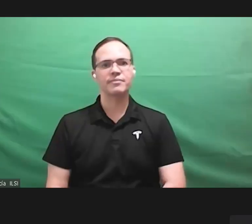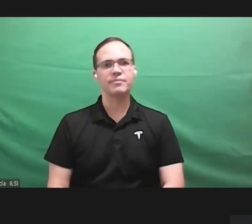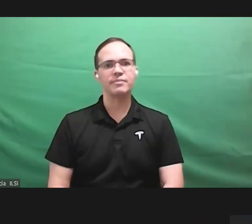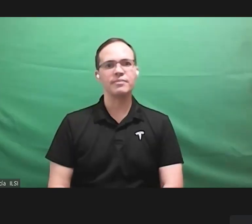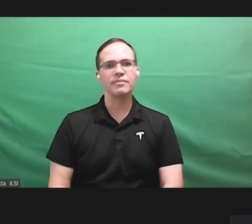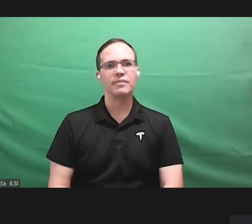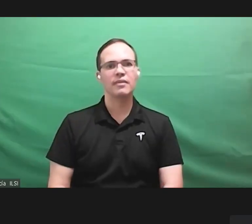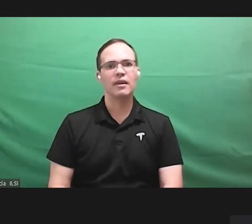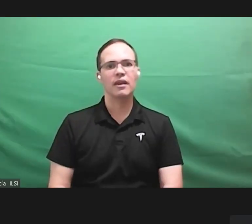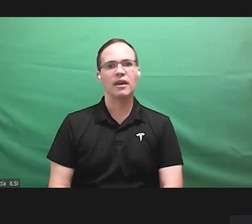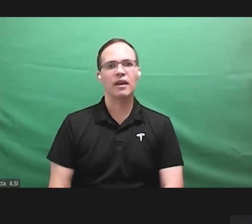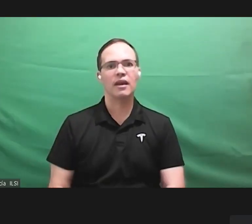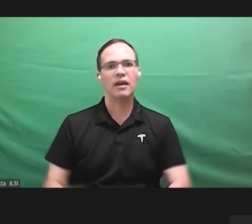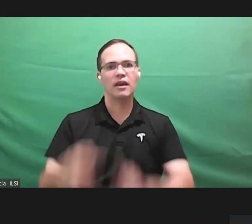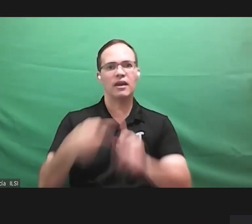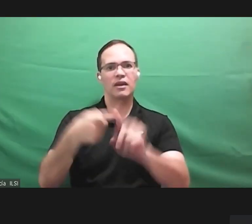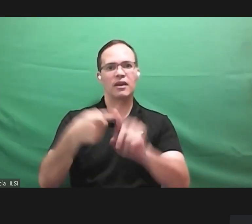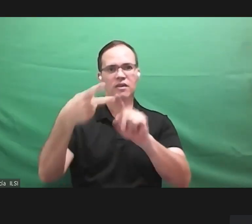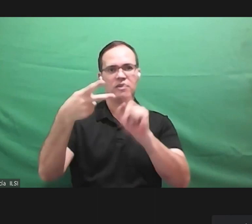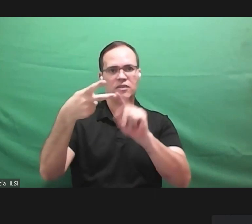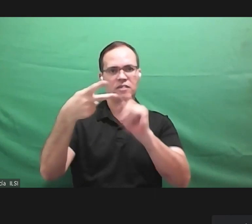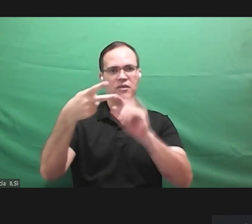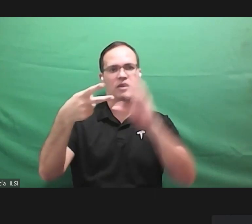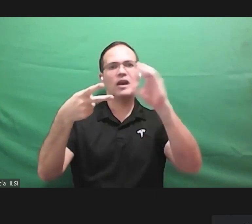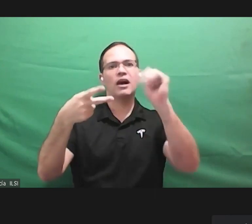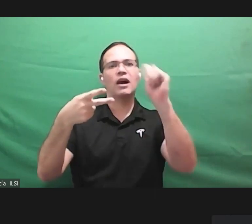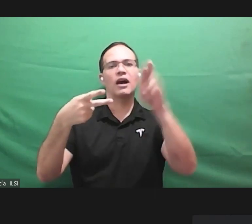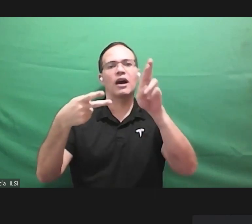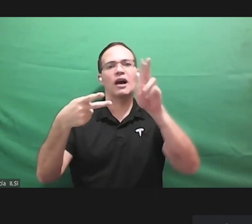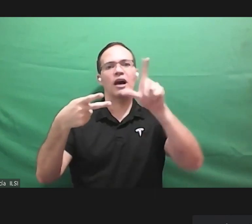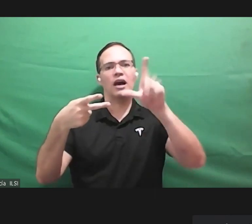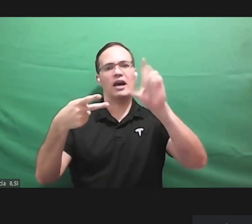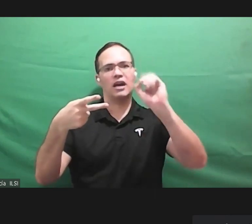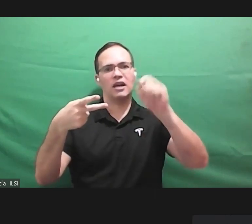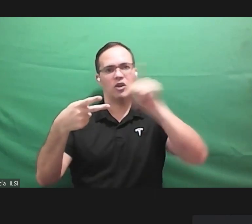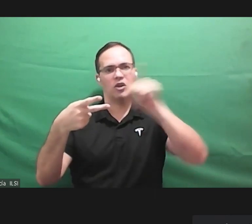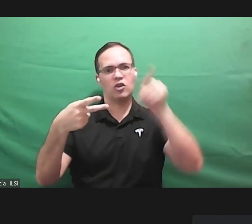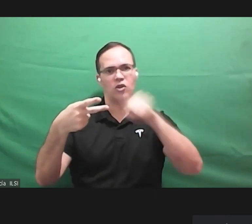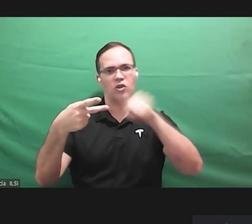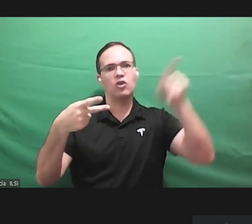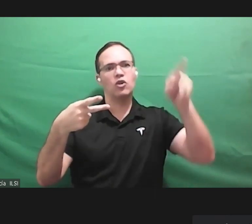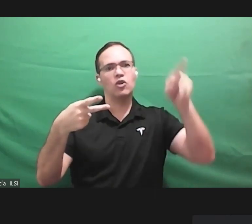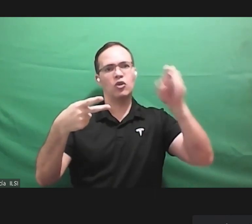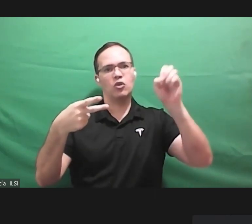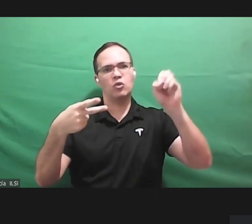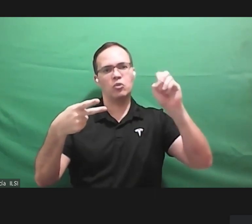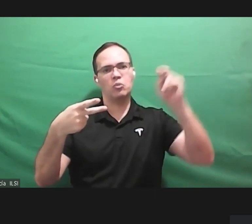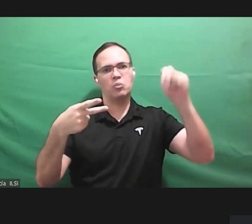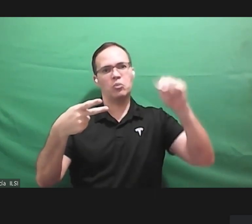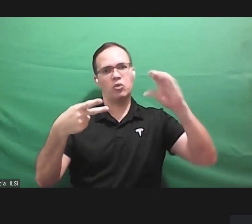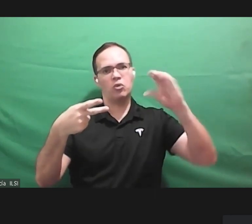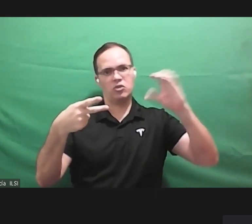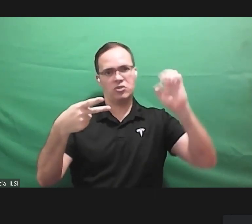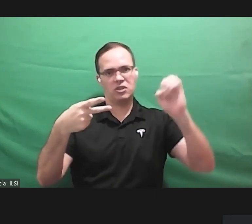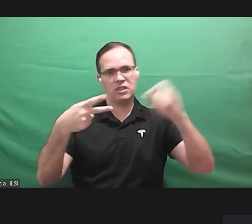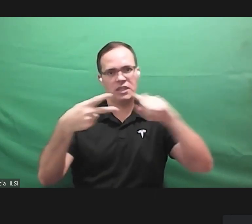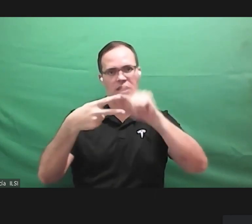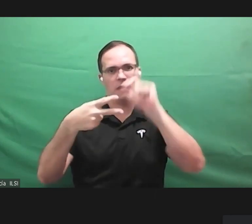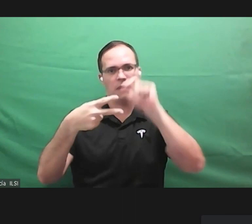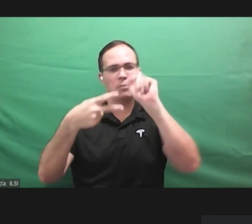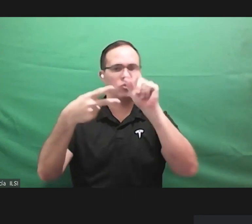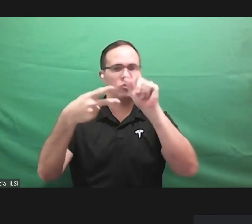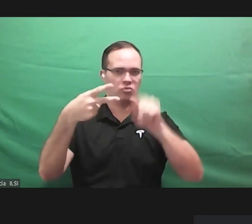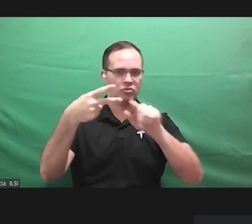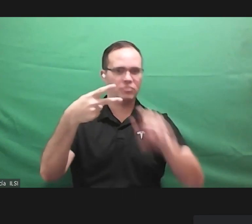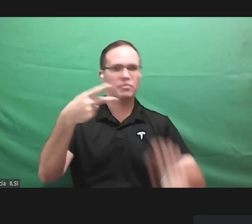Y también Carlos Ponce, que también hizo unos Carlos Ponce. En unas preguntas que quería hacer puntuales. Entonces, le